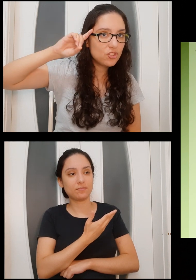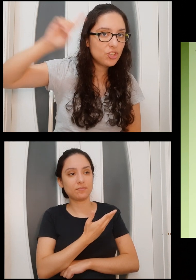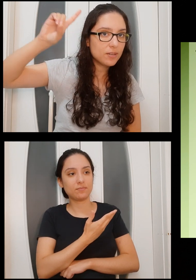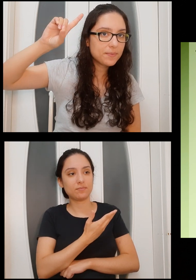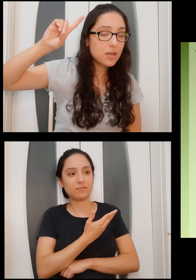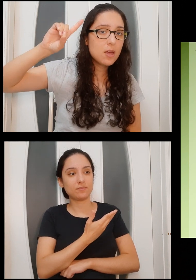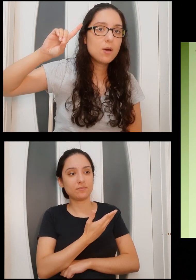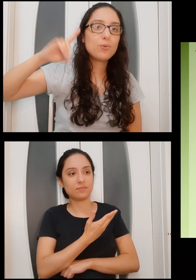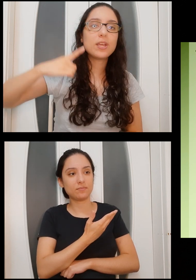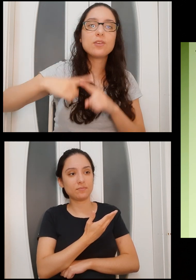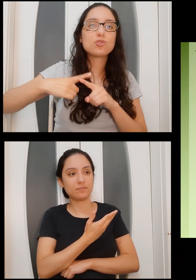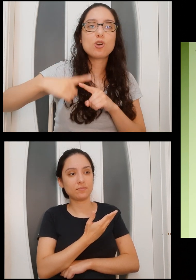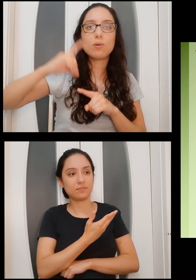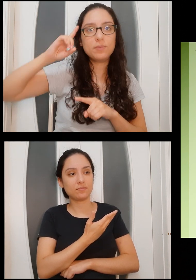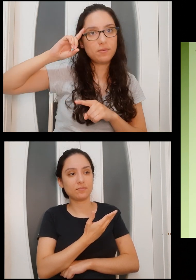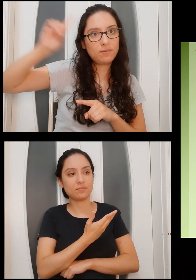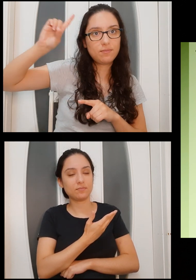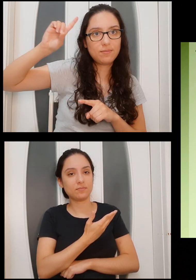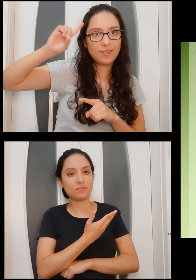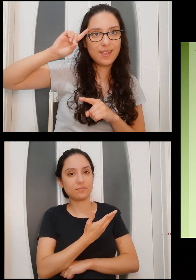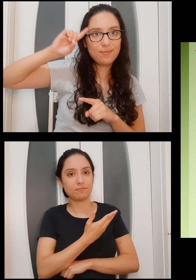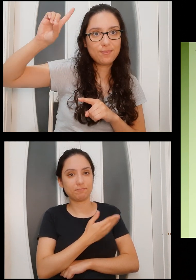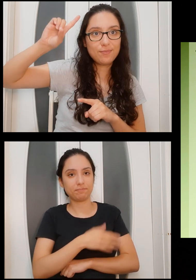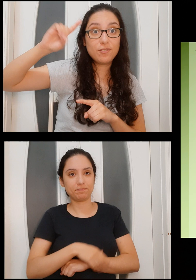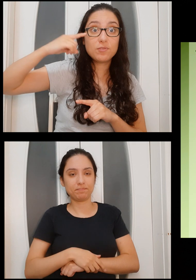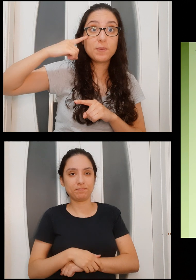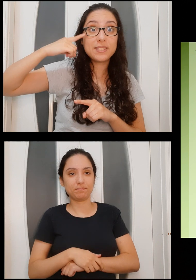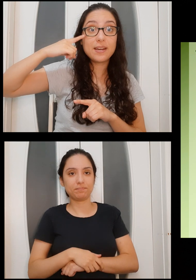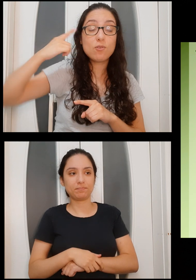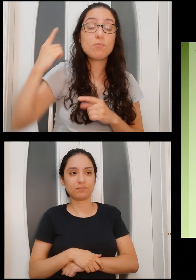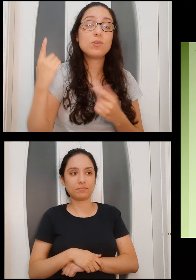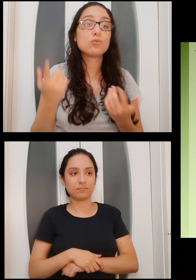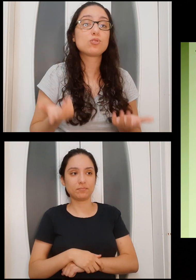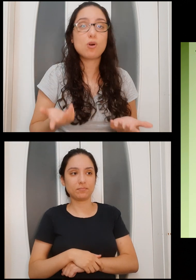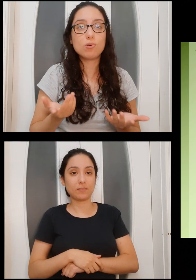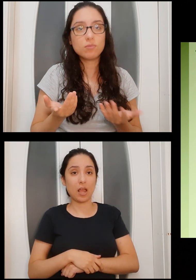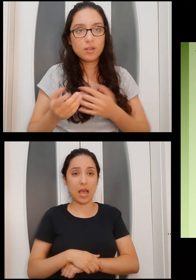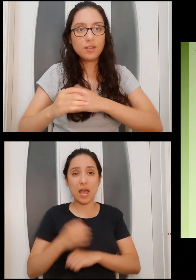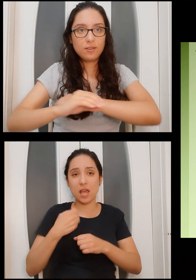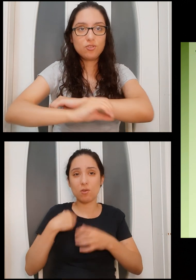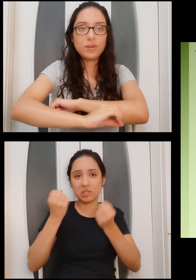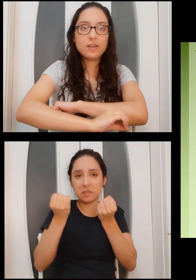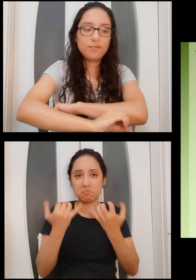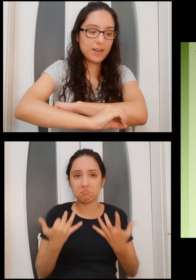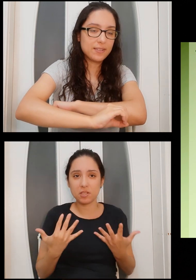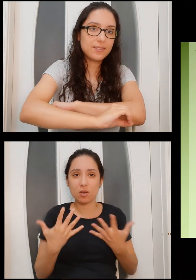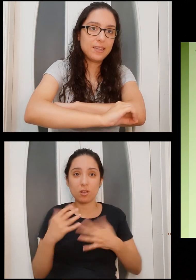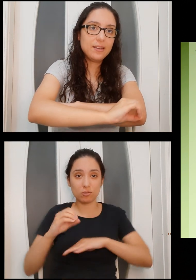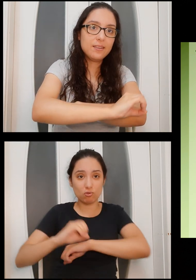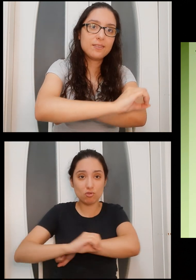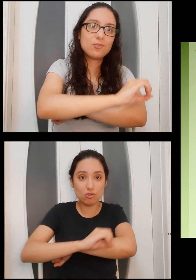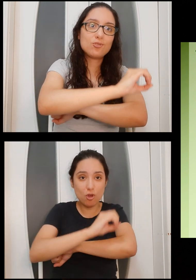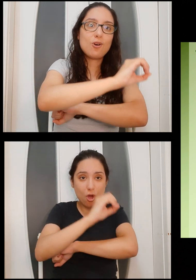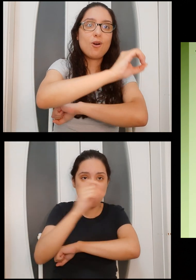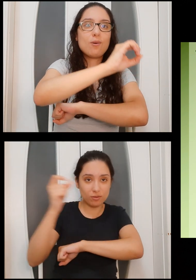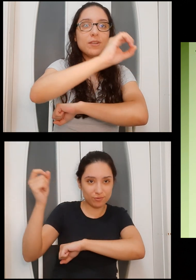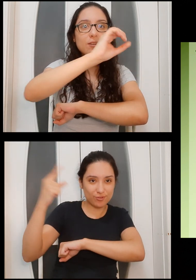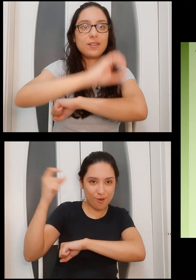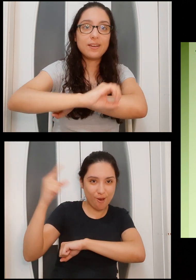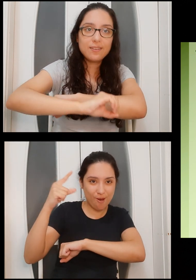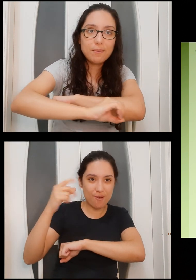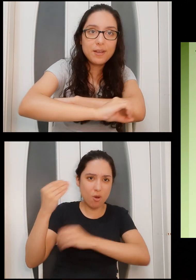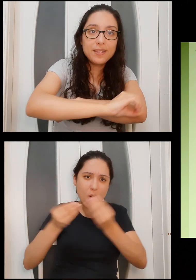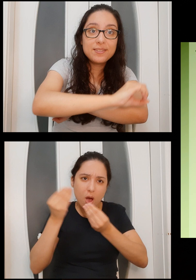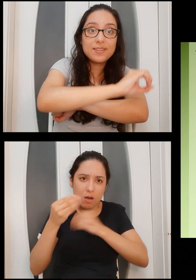sobe. Dia. Por que sobe, né? Vamos pensar como que o sol de manhã faz. Ele sobe,